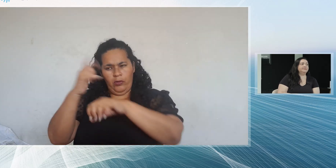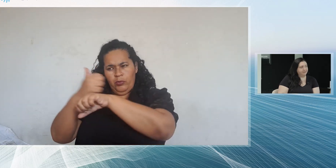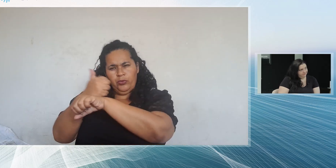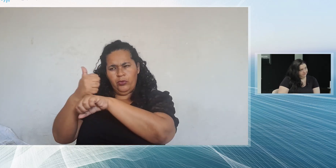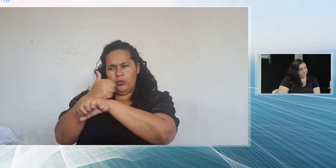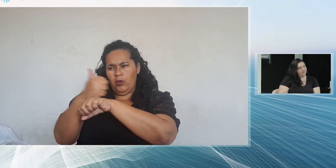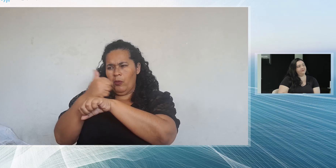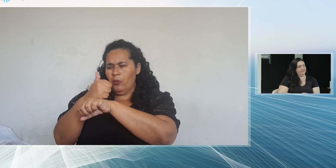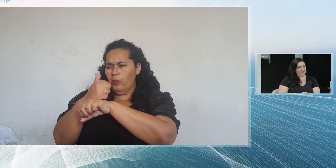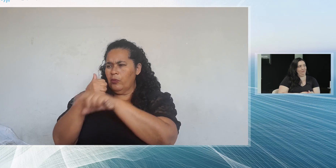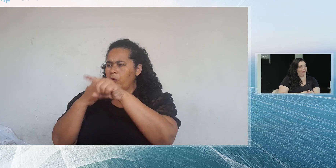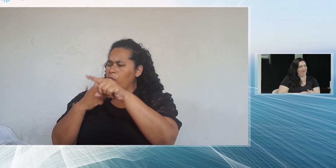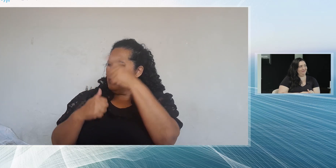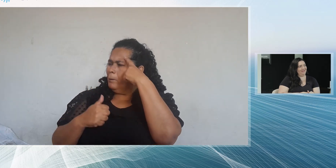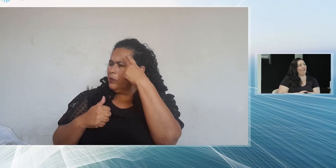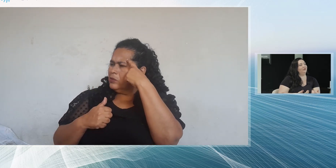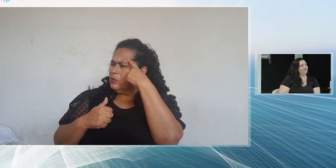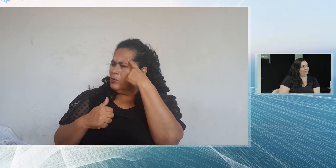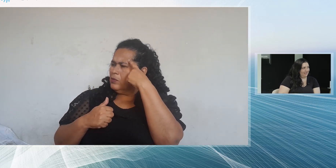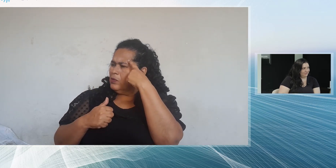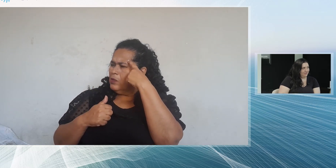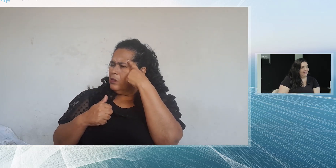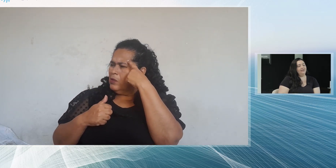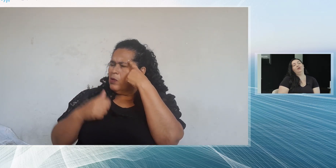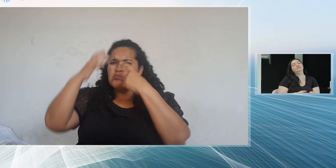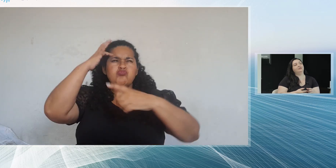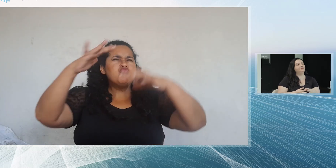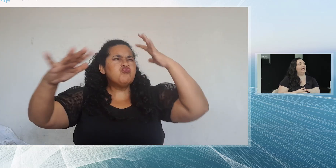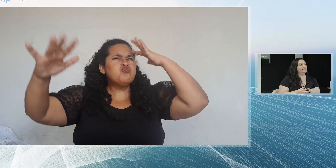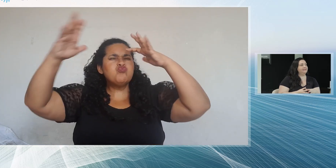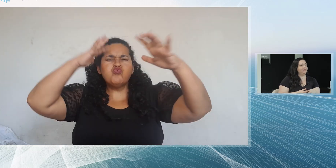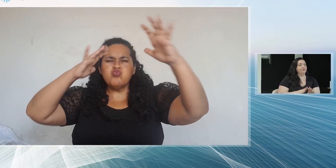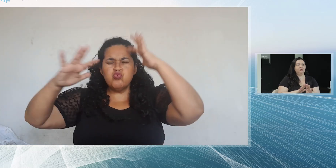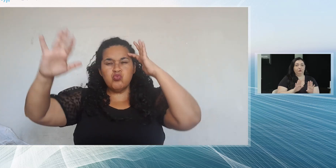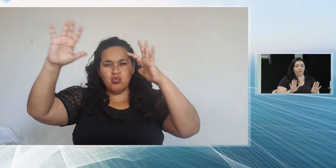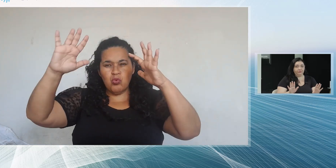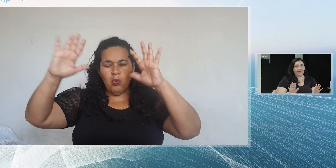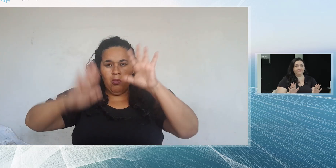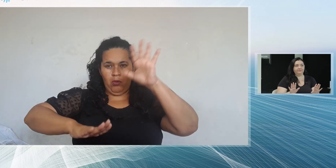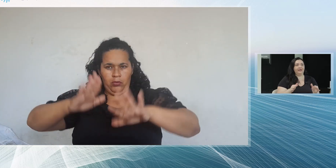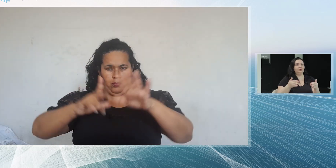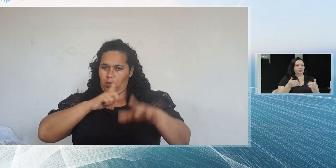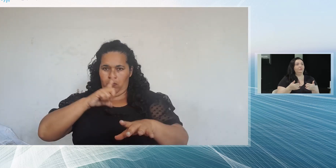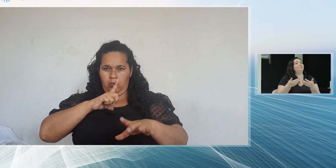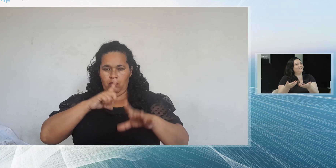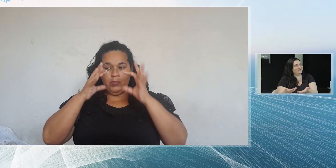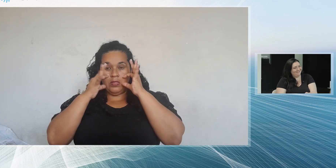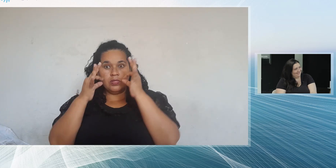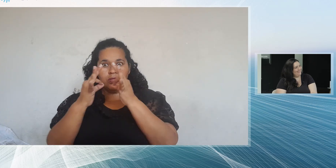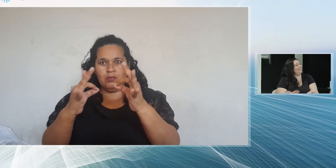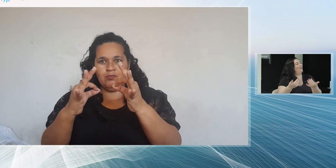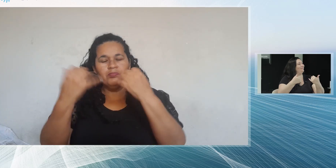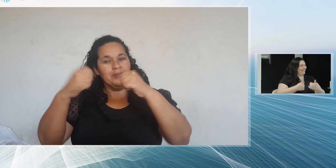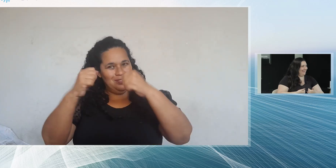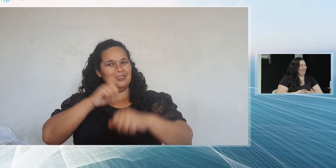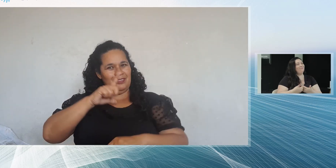a atenção que você tem problema, tem alguma dificuldade. Então, nós temos a atenção, isso todo mundo tem, tá? Todo mundo precisa